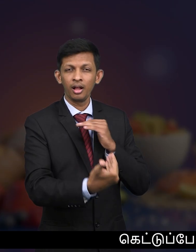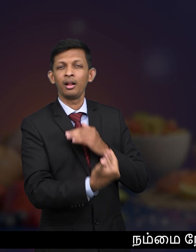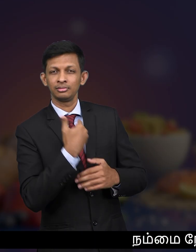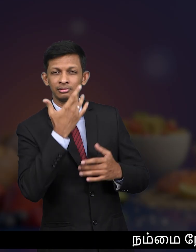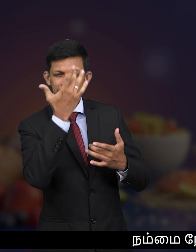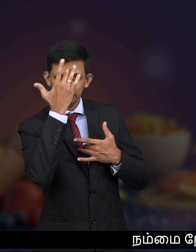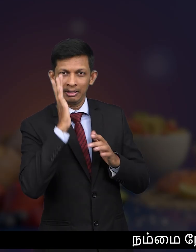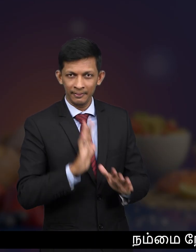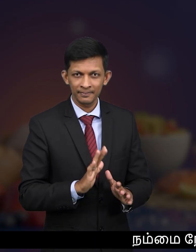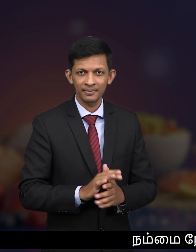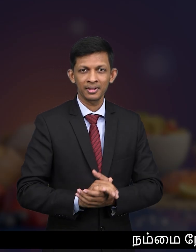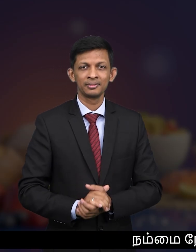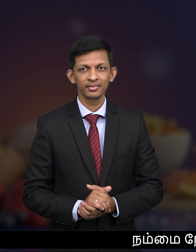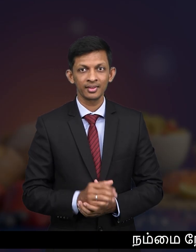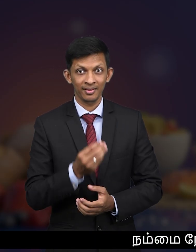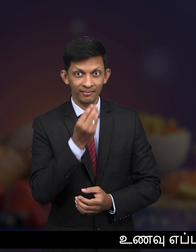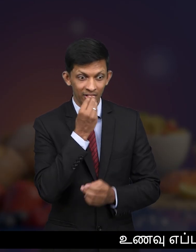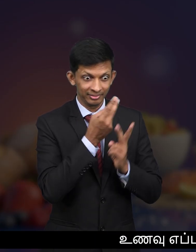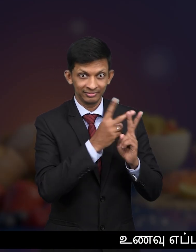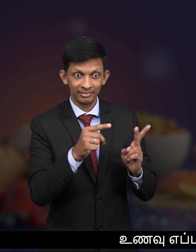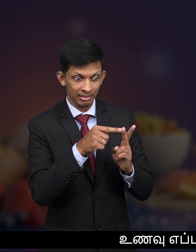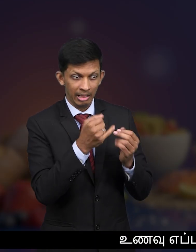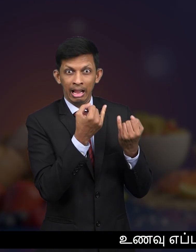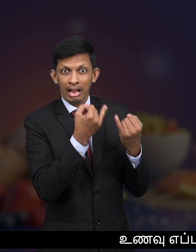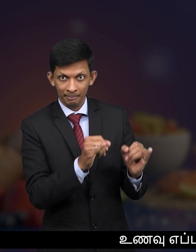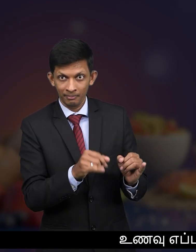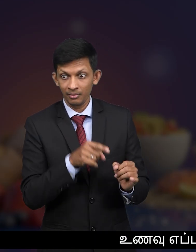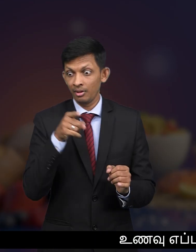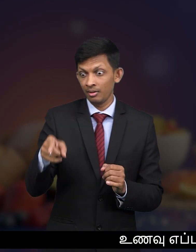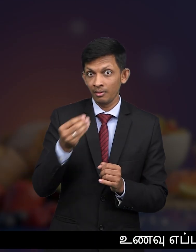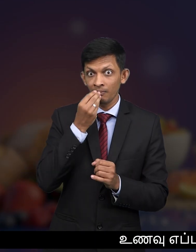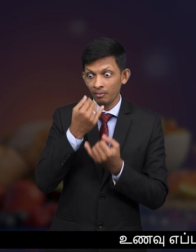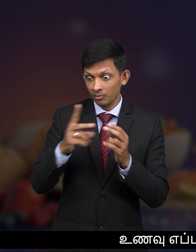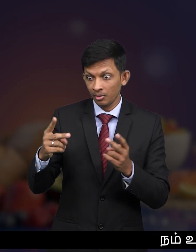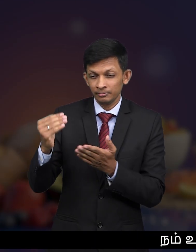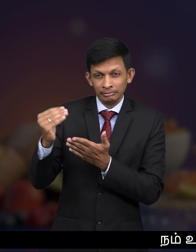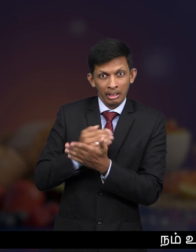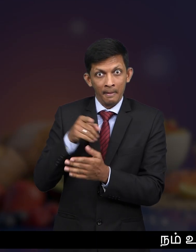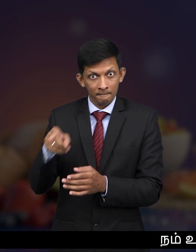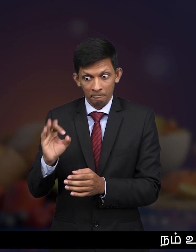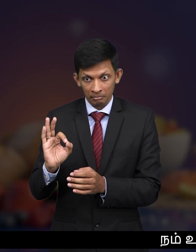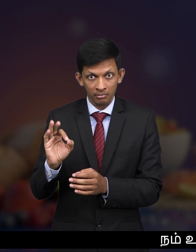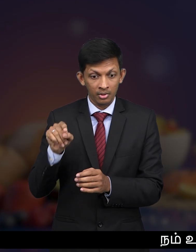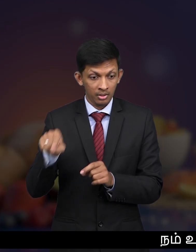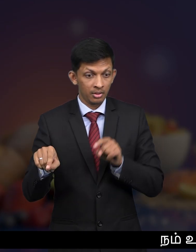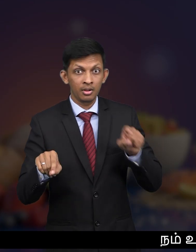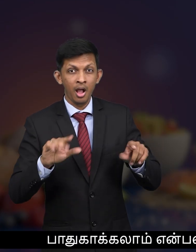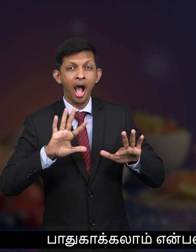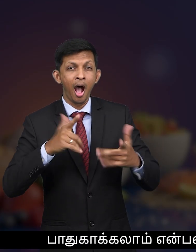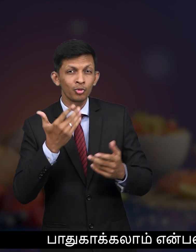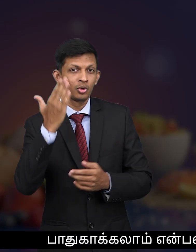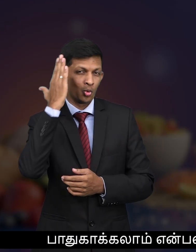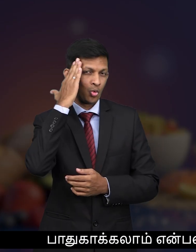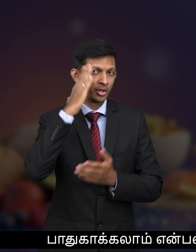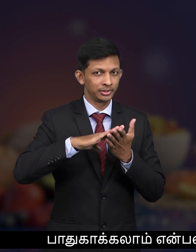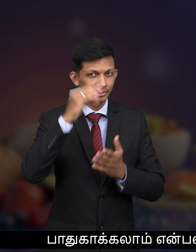நோய்வாய்ப்படுத்தும். உணவு எப்படி கெட்டு போகிறது, நாம் உணவை எப்படி பாதுகாக்கலாம் என்பதை புரிந்து கொள்வது முக்கியம்.